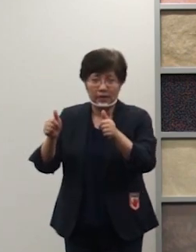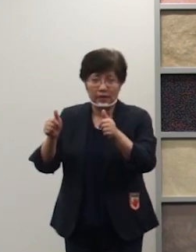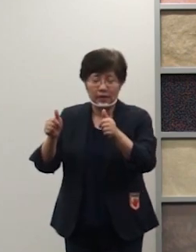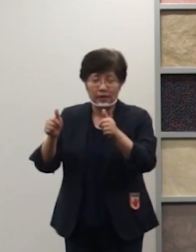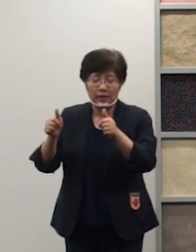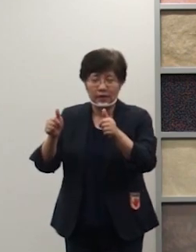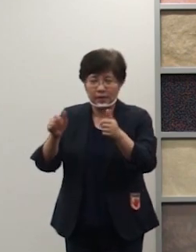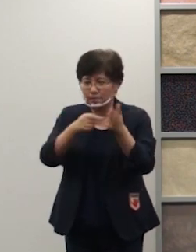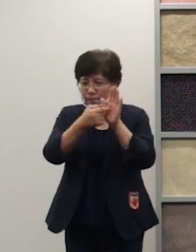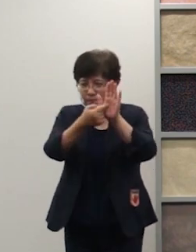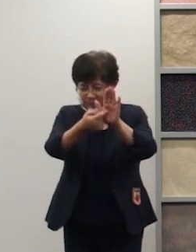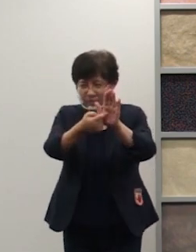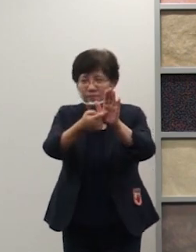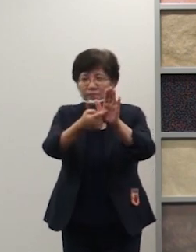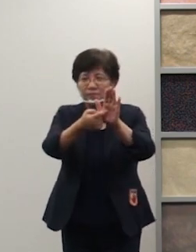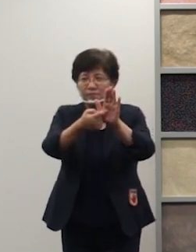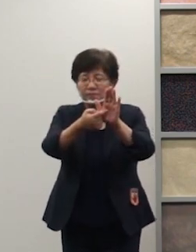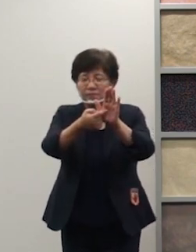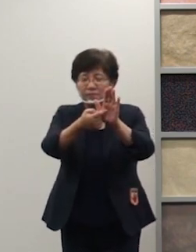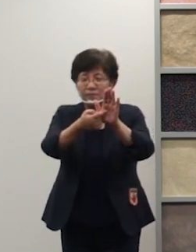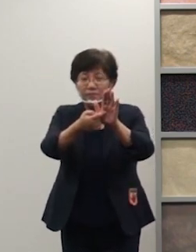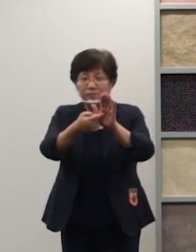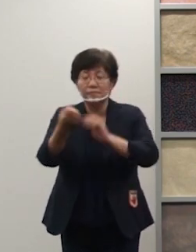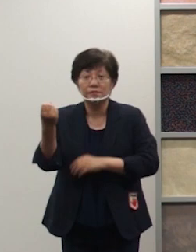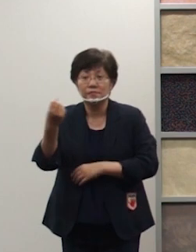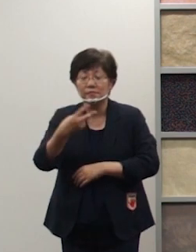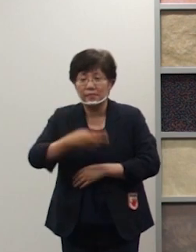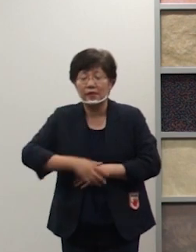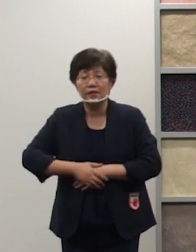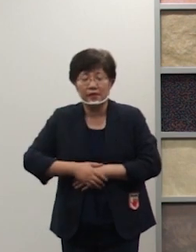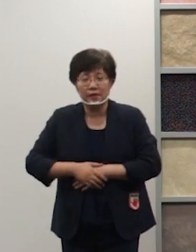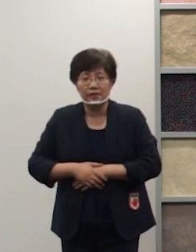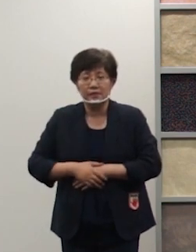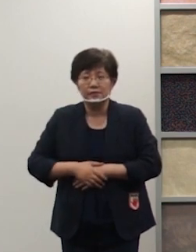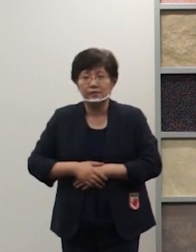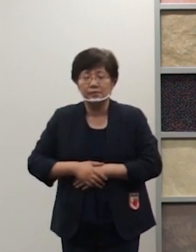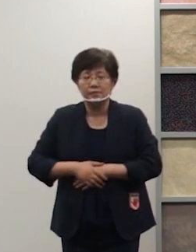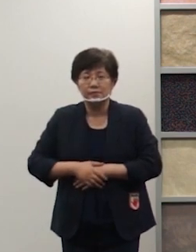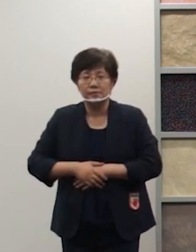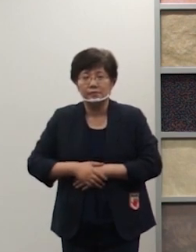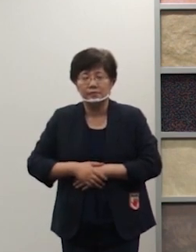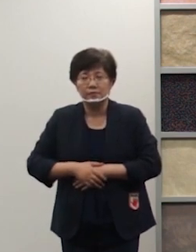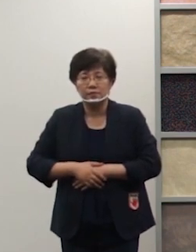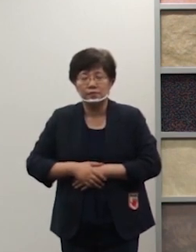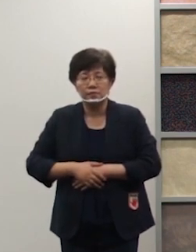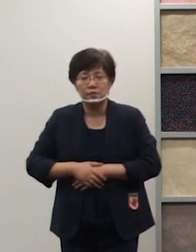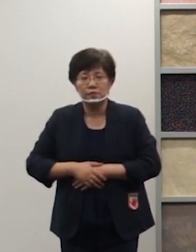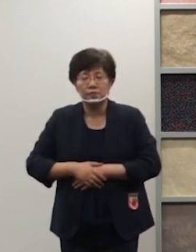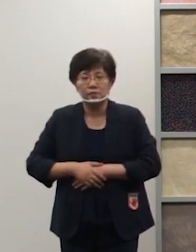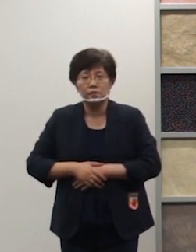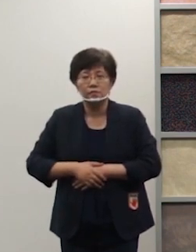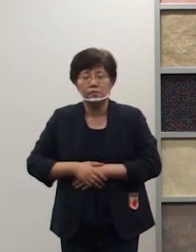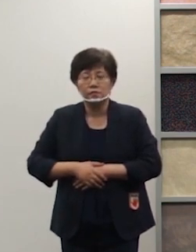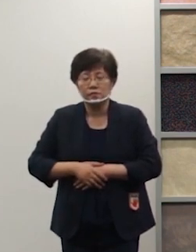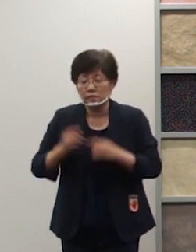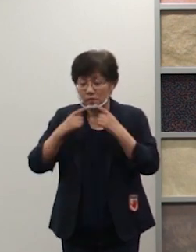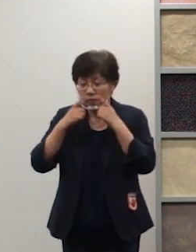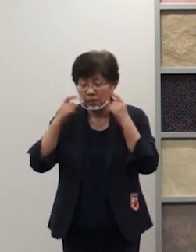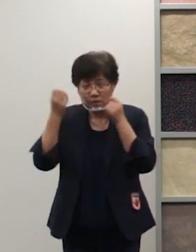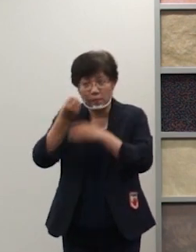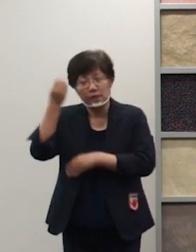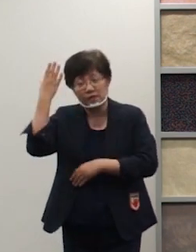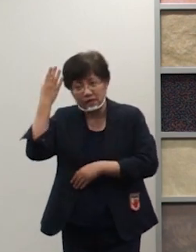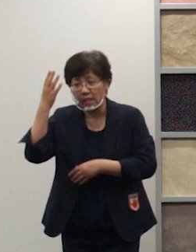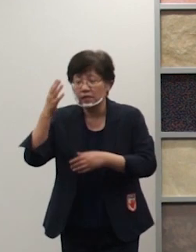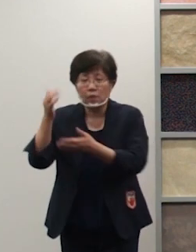ポスター、そして合わせまして象徴的な意味合いではありますが、忘れたお客様用に